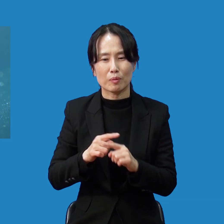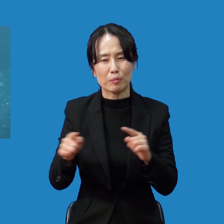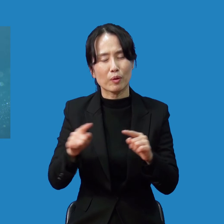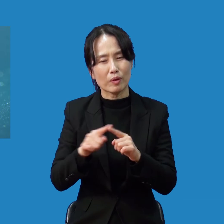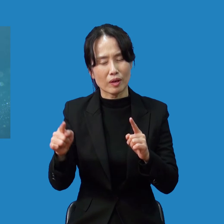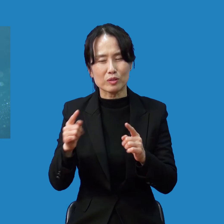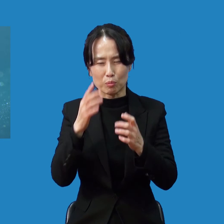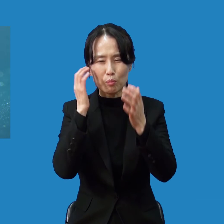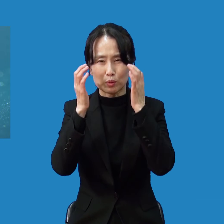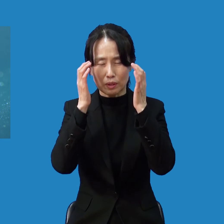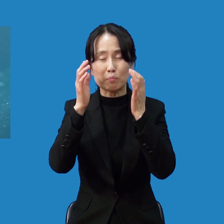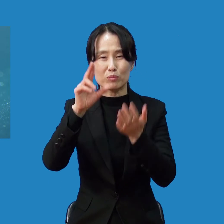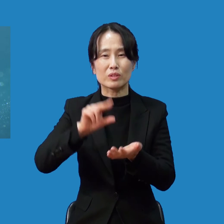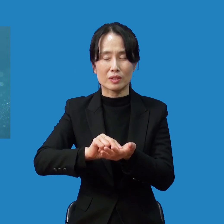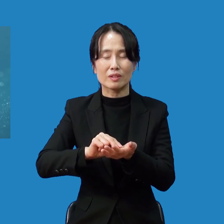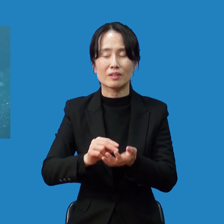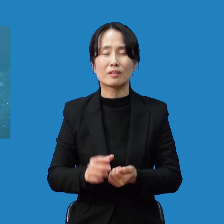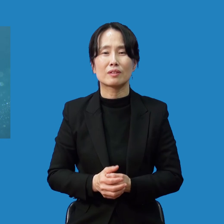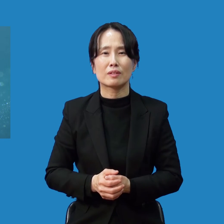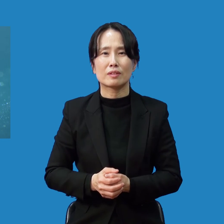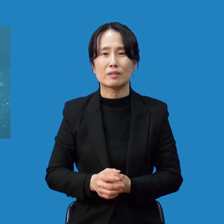분은 이런 의문을 가질 겁니다.